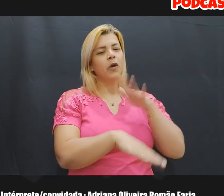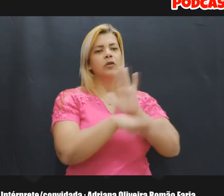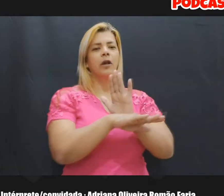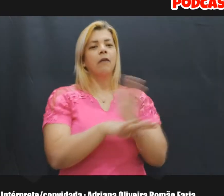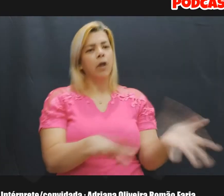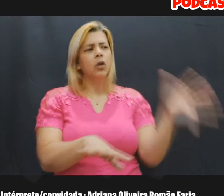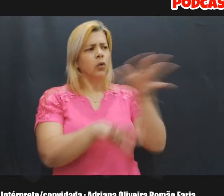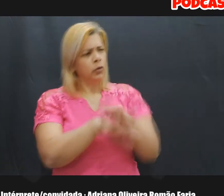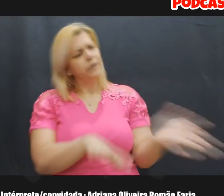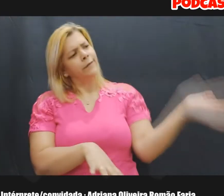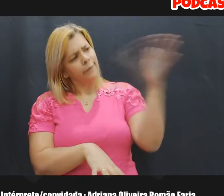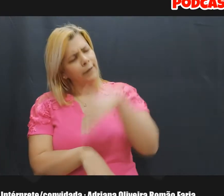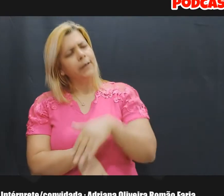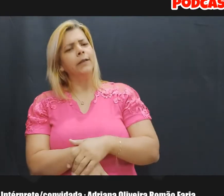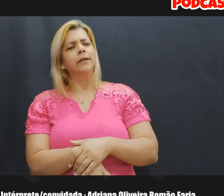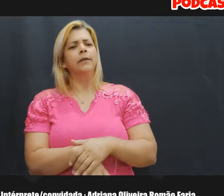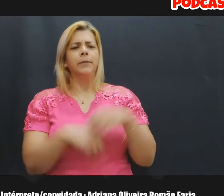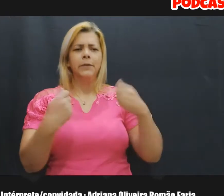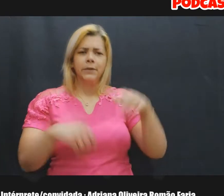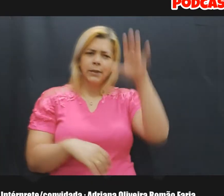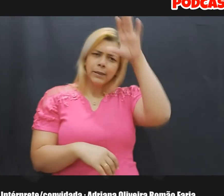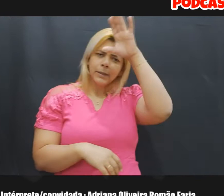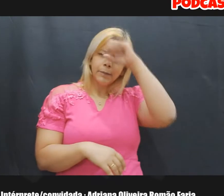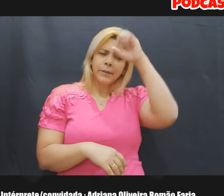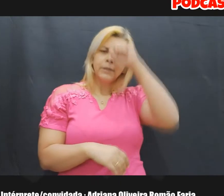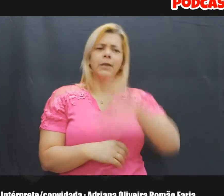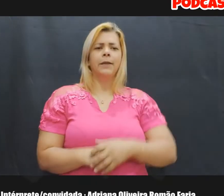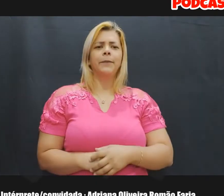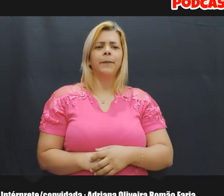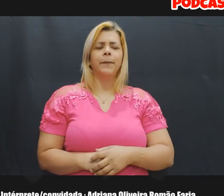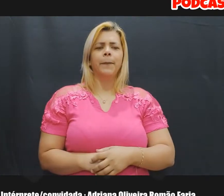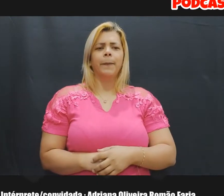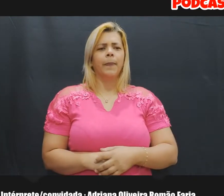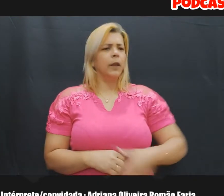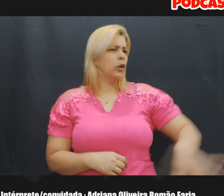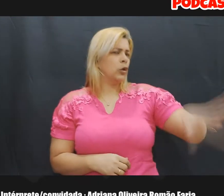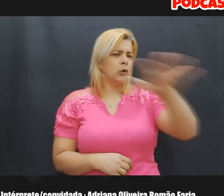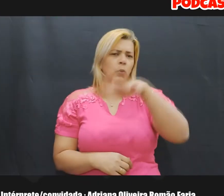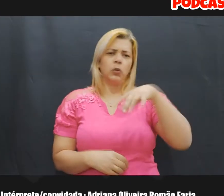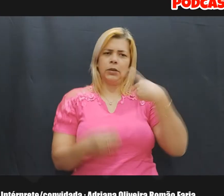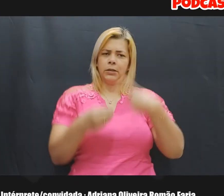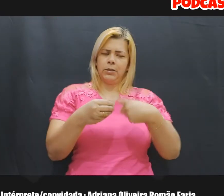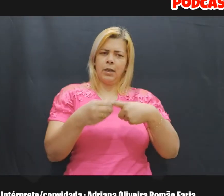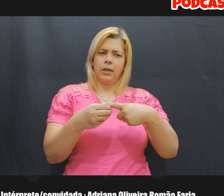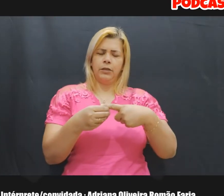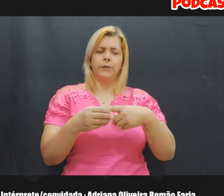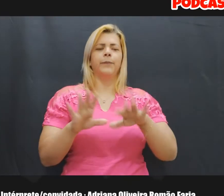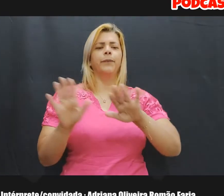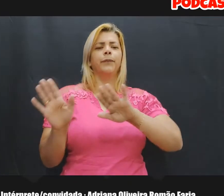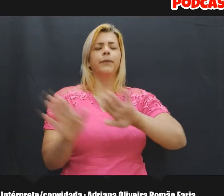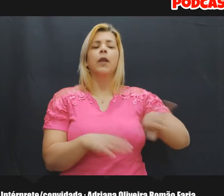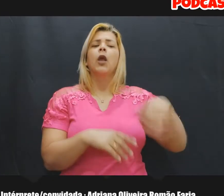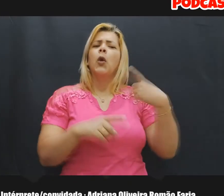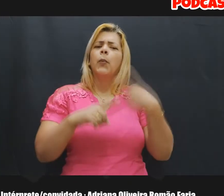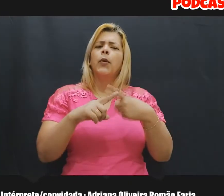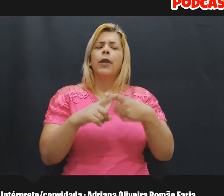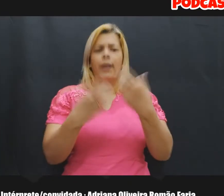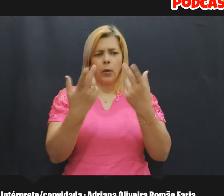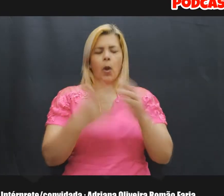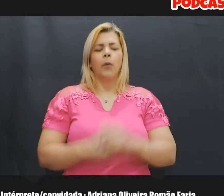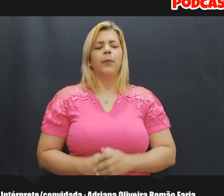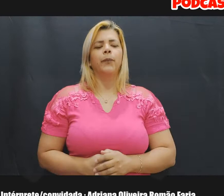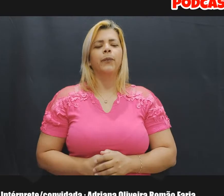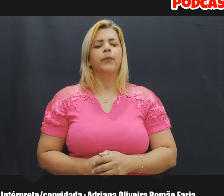incluir ele na sociedade, para ele saber o que está acontecendo na cidade. Porque, pensa, como o surdo